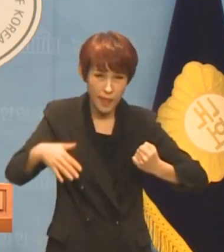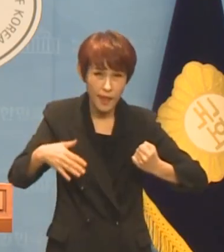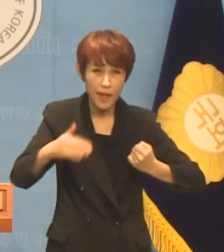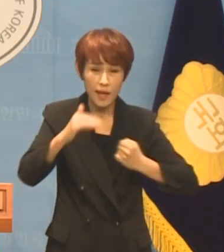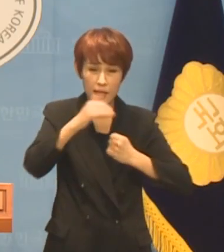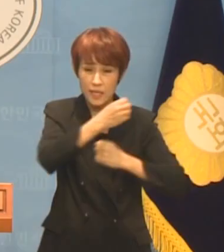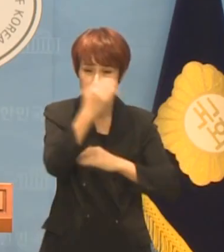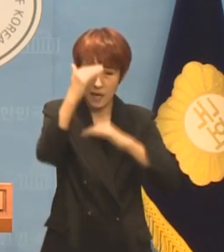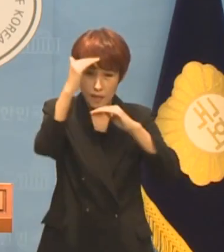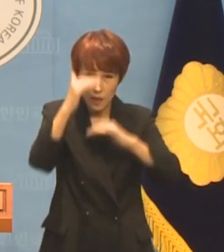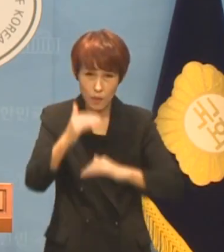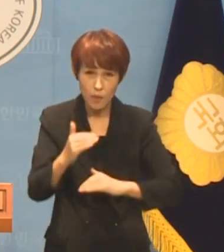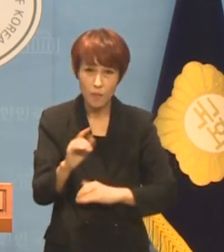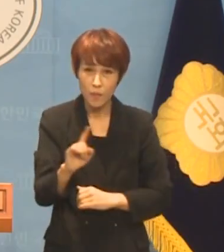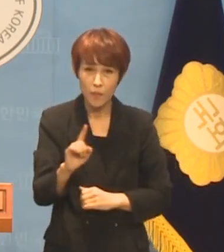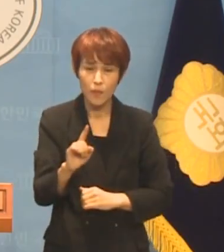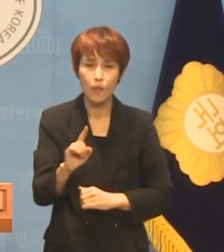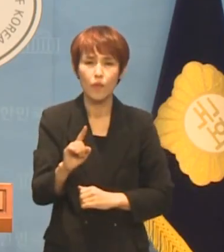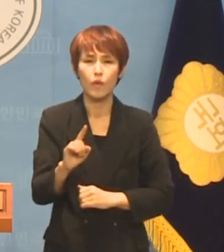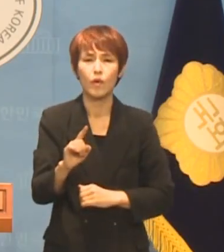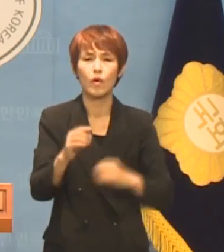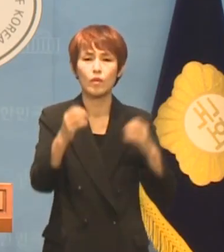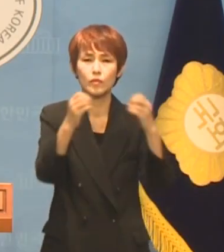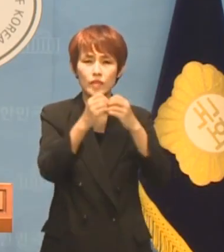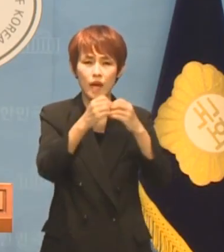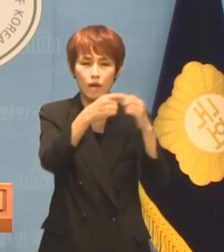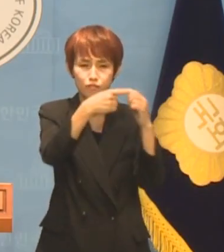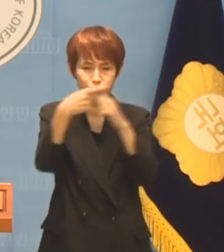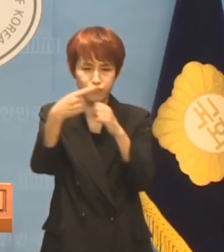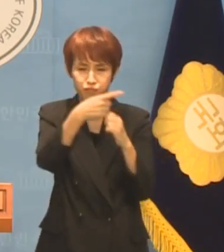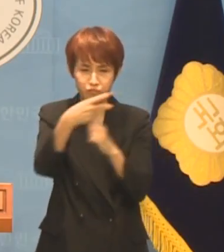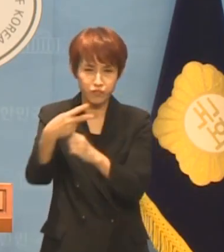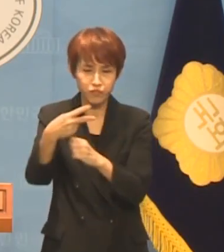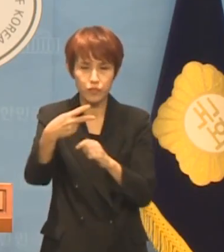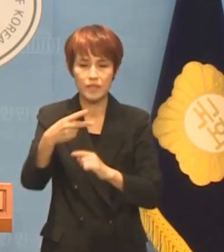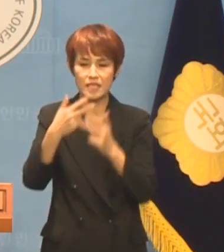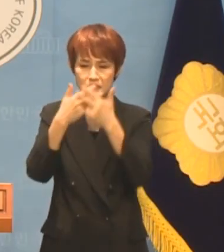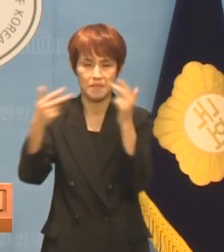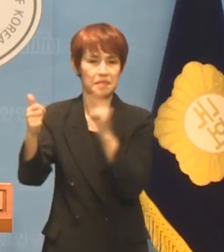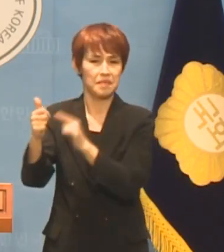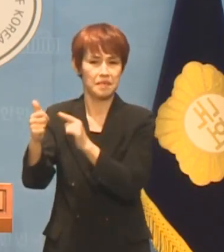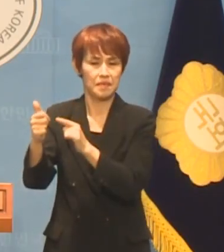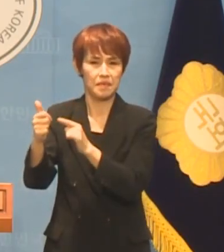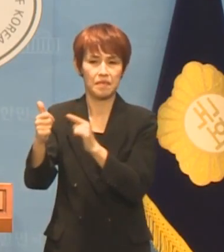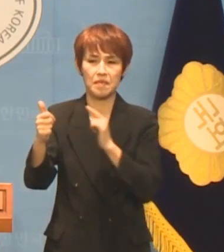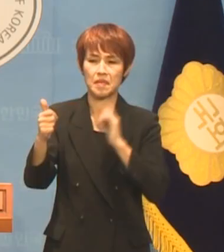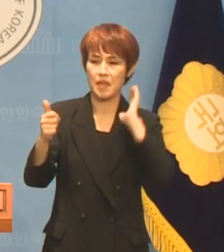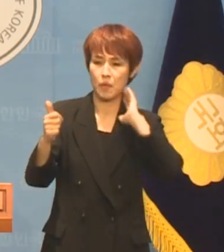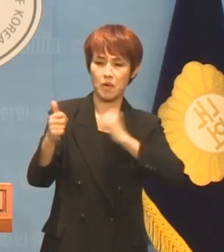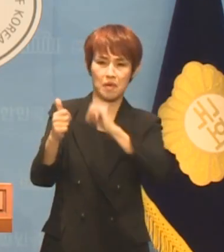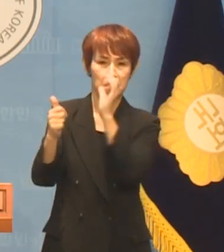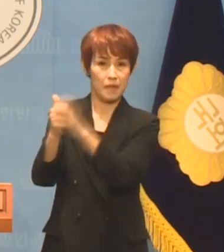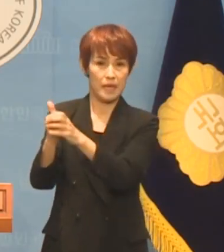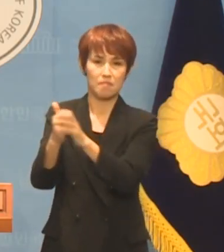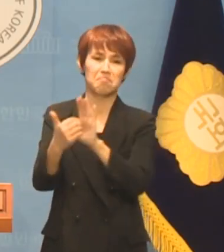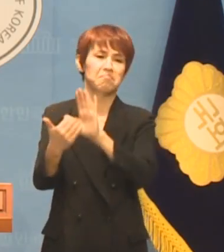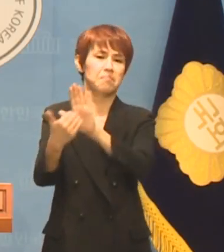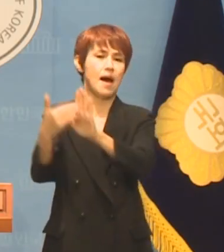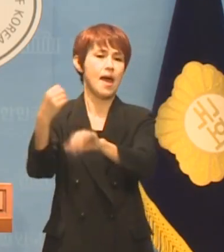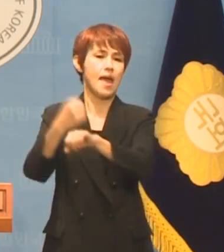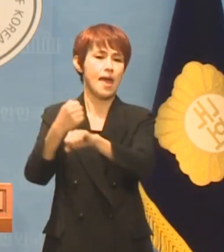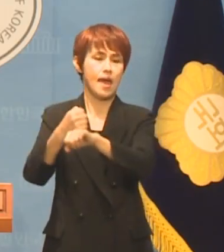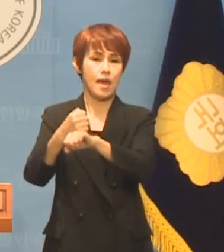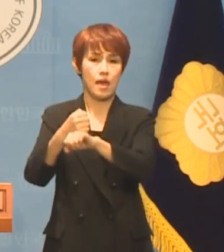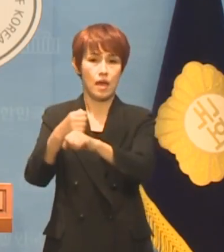해당 기사 본문에서는 두 문단에 걸친 설명으로 이재명 대표를 대통령으로 만드는 것을 막겠다는